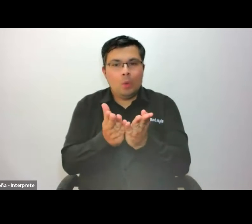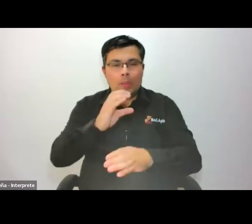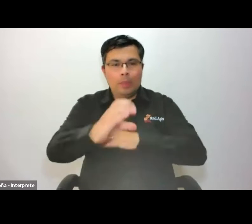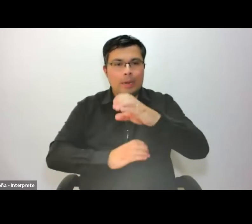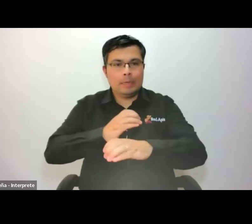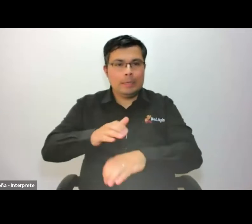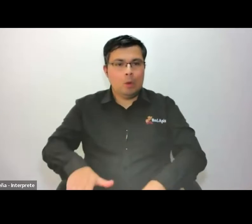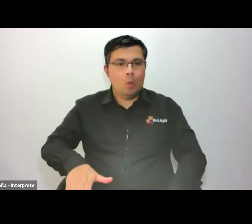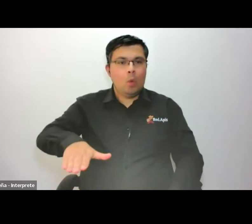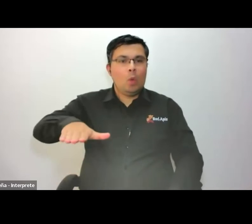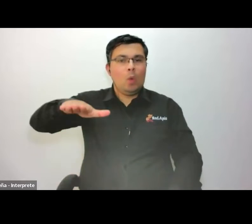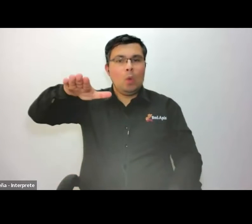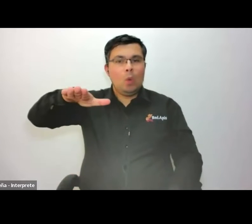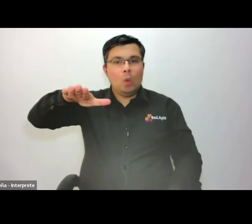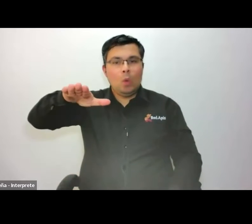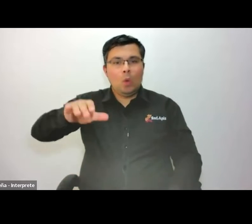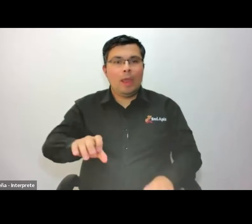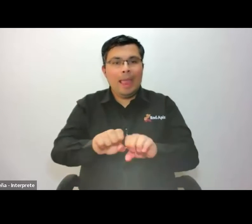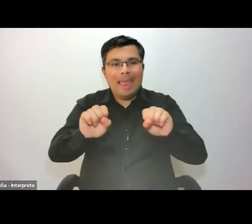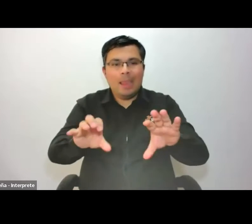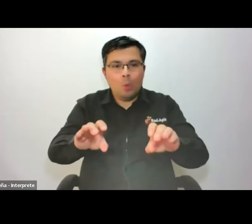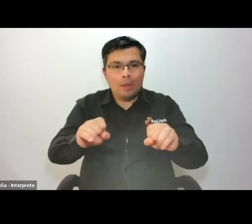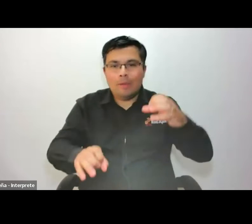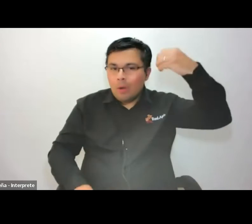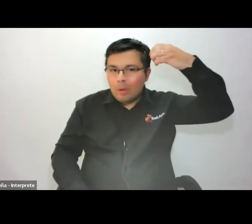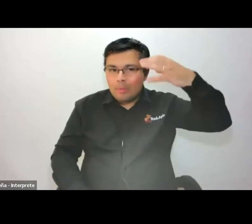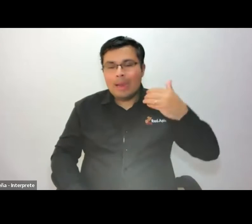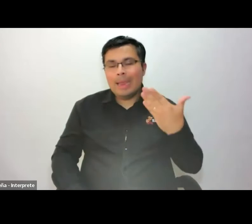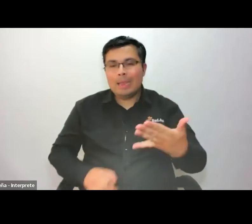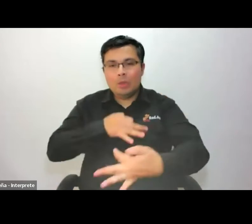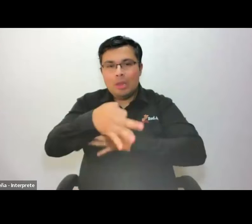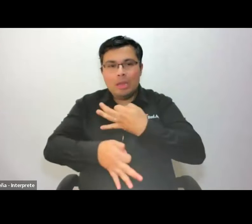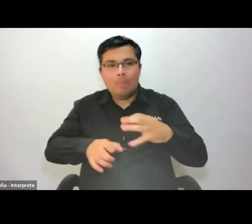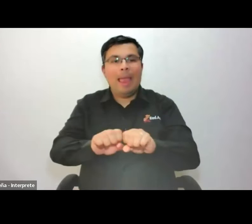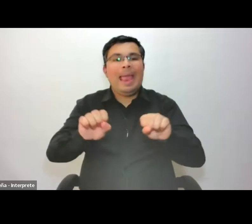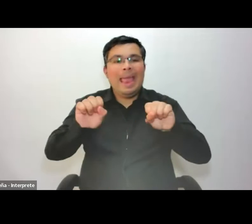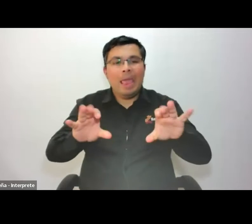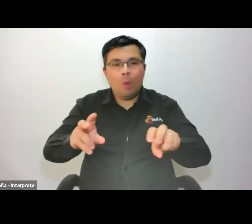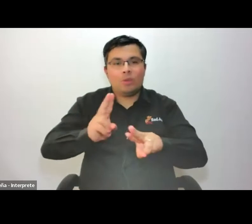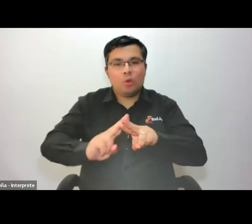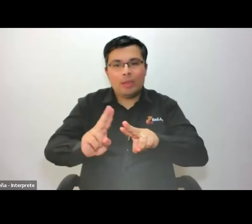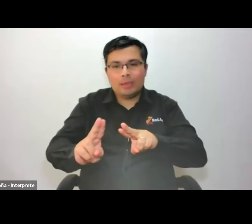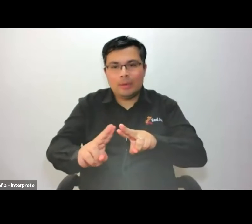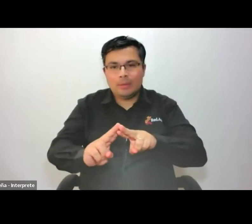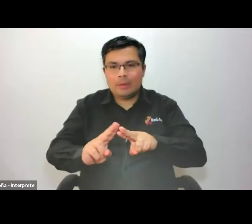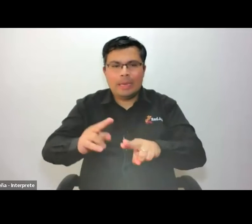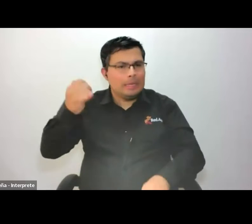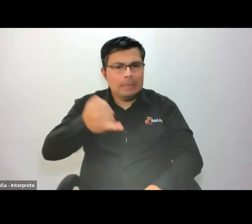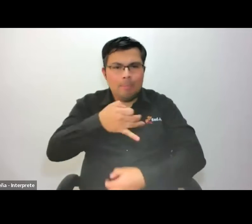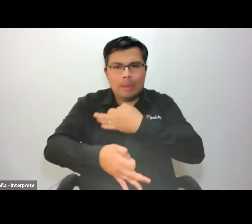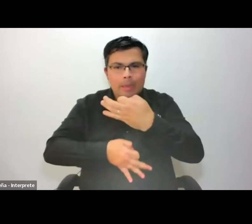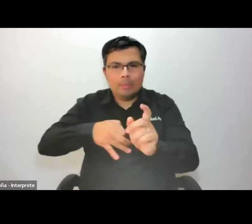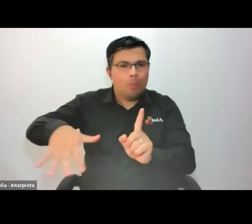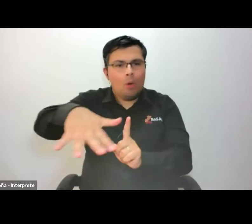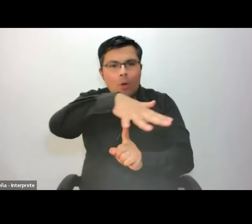Eso implica hacer innovación. Nosotros hemos hablado en todos nuestros ámbitos formativos, en nuestras acciones formativas, de la